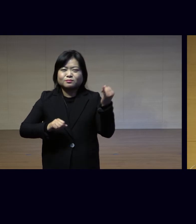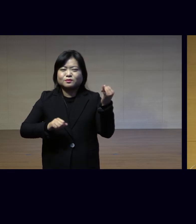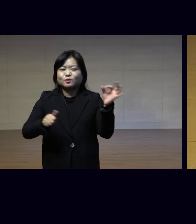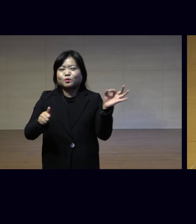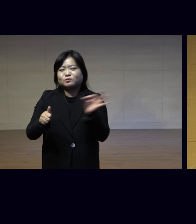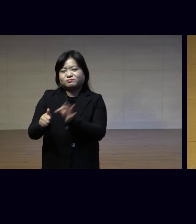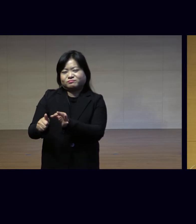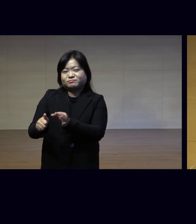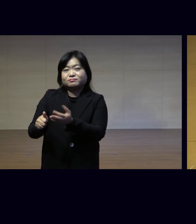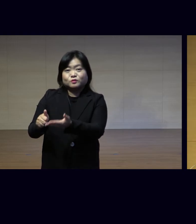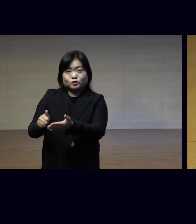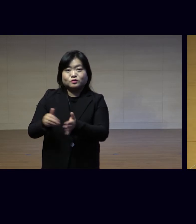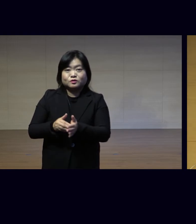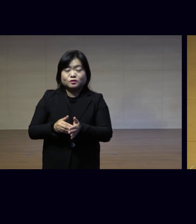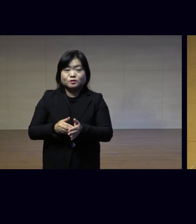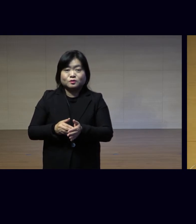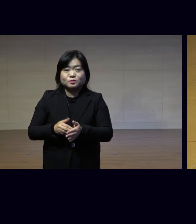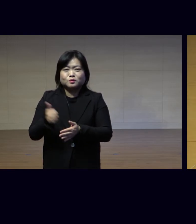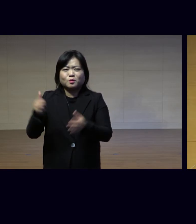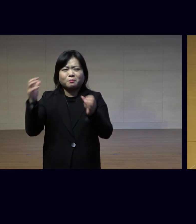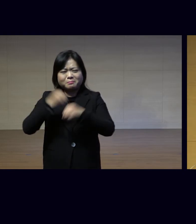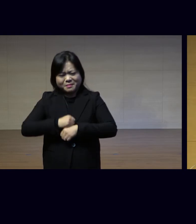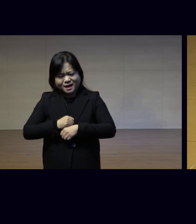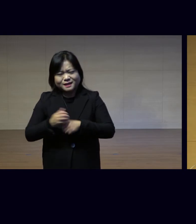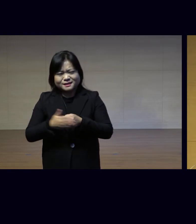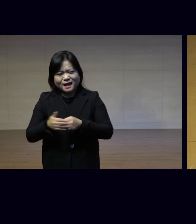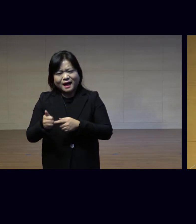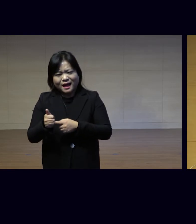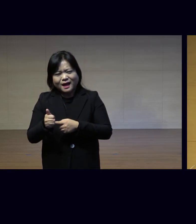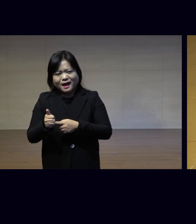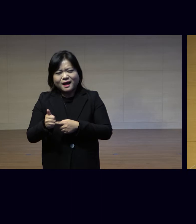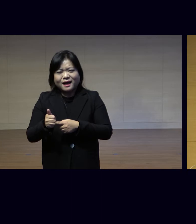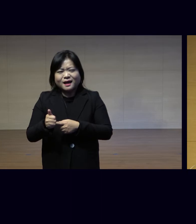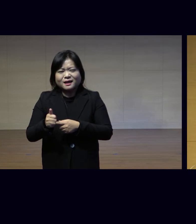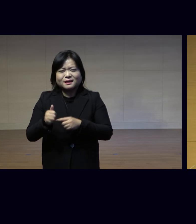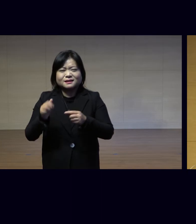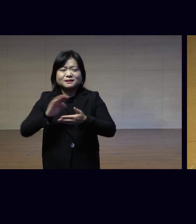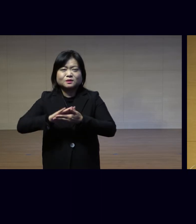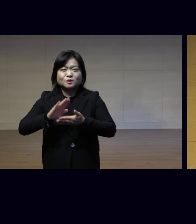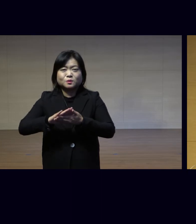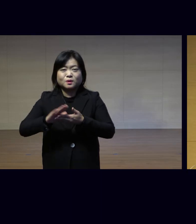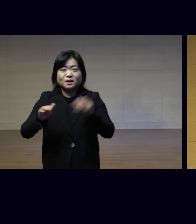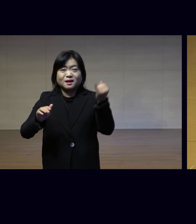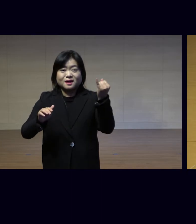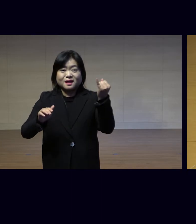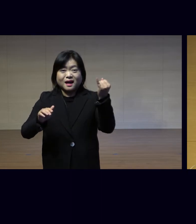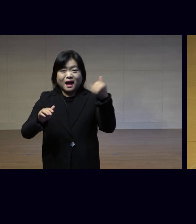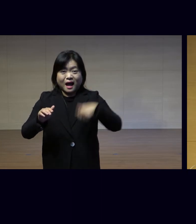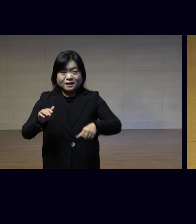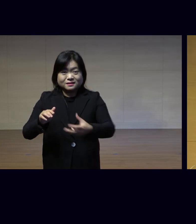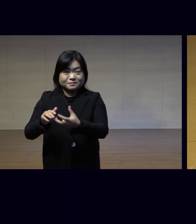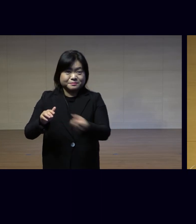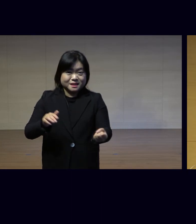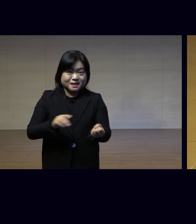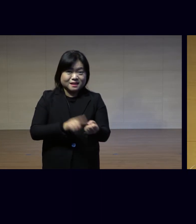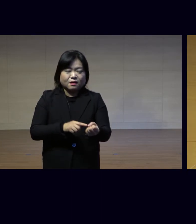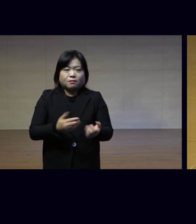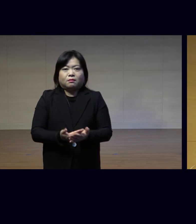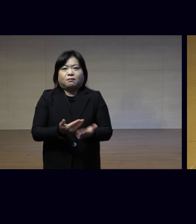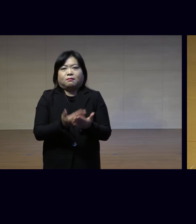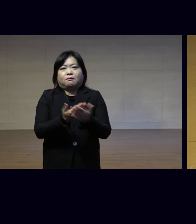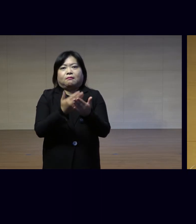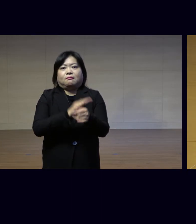다 댔거든요. 그래서 이 남자가 다 망하니까 그 인쇄소가 그 부인의 아들한테로 갔는데 그 다음에 사업이 너무너무 잘